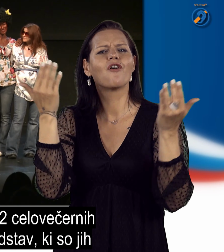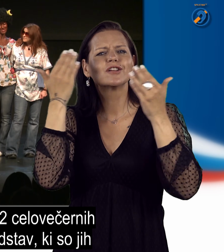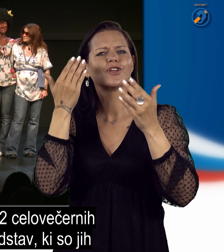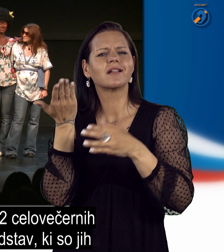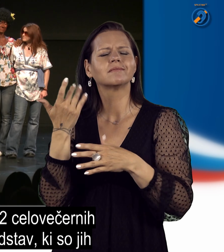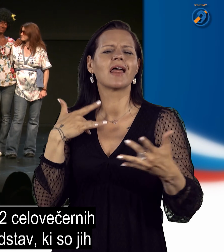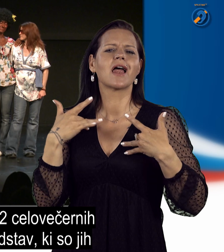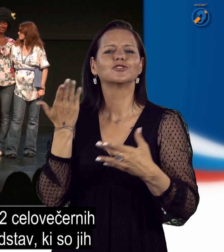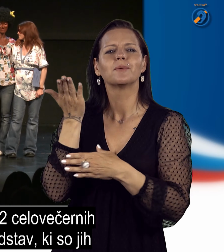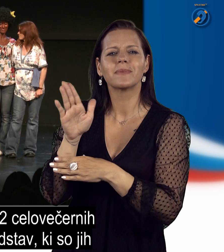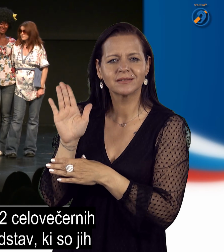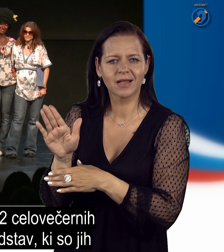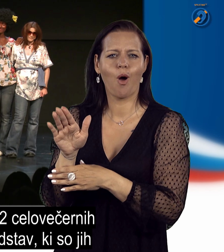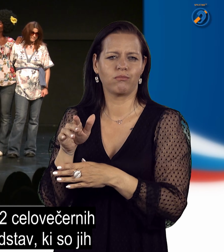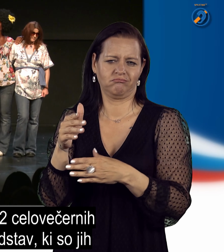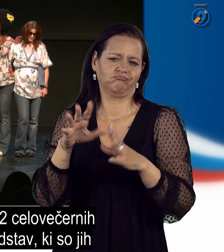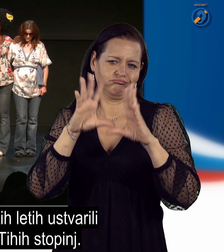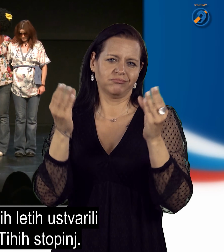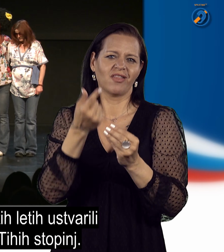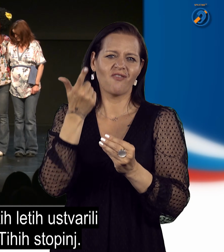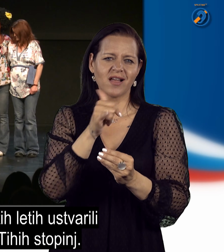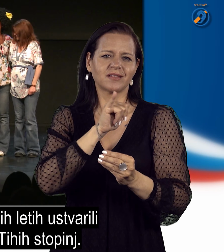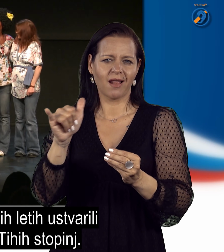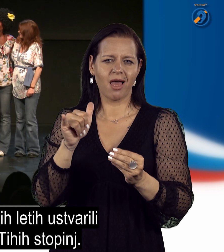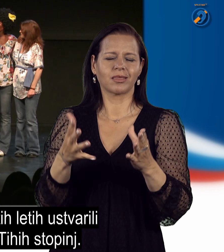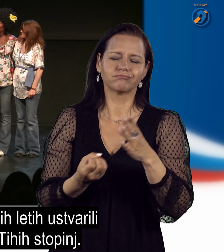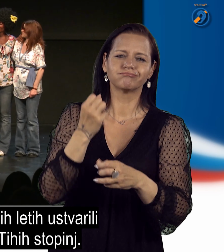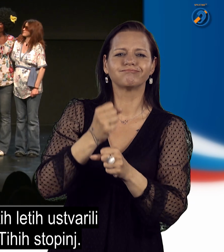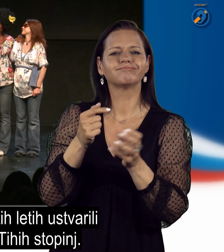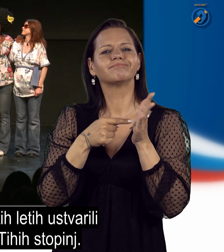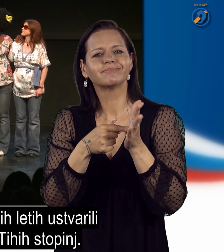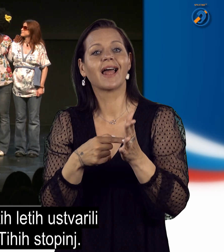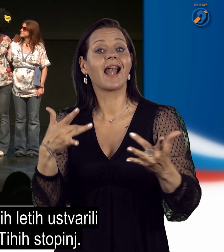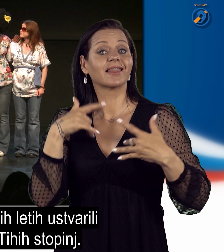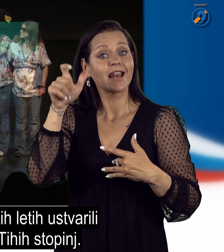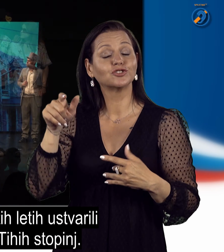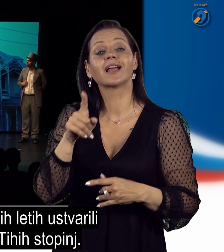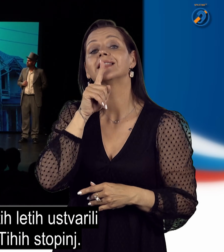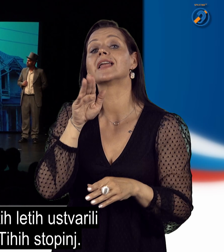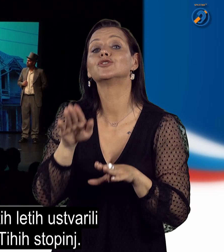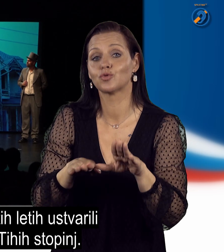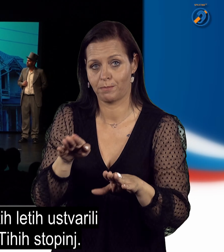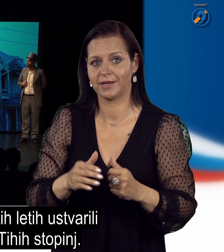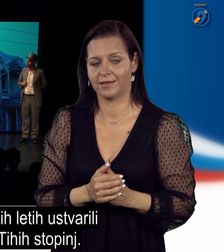predstav, ki so jih v dobrih 20 letih ustvarili gledališčniki Tihih stopinj.